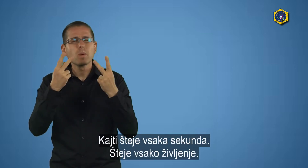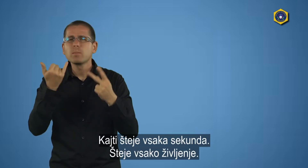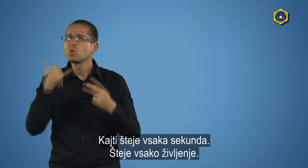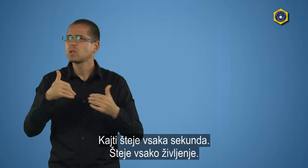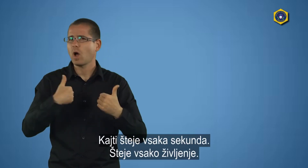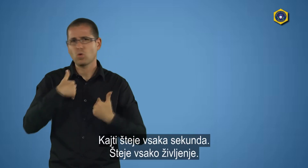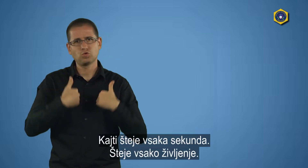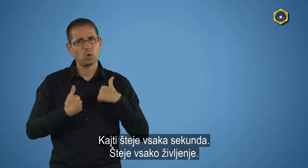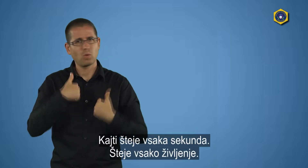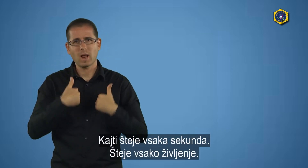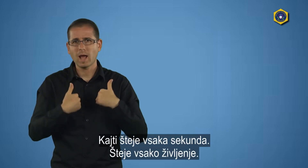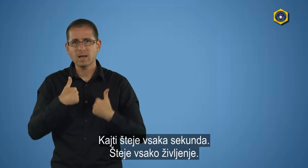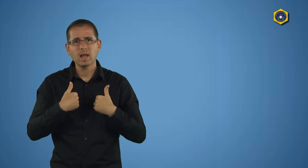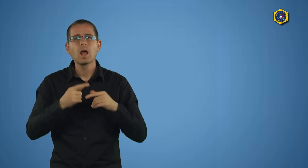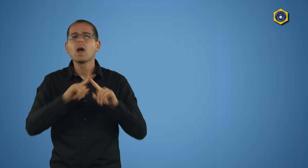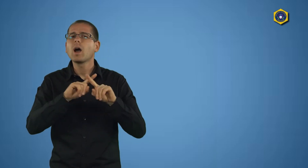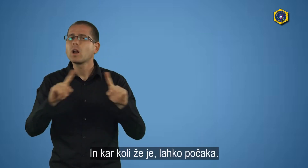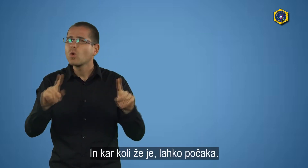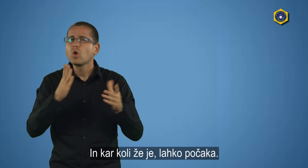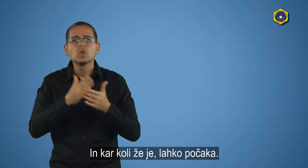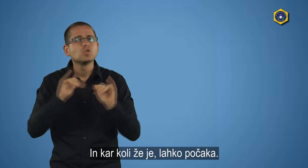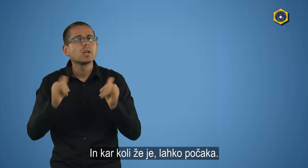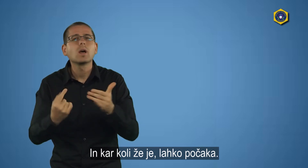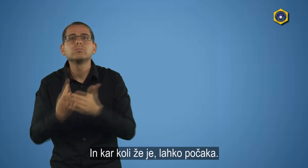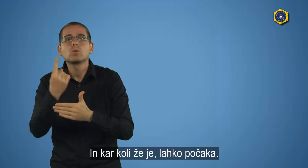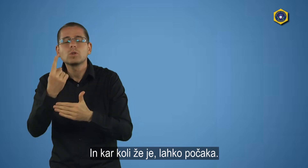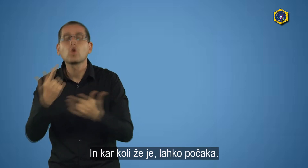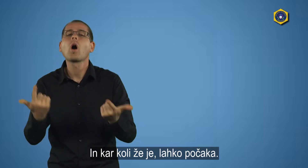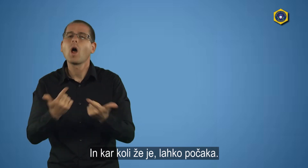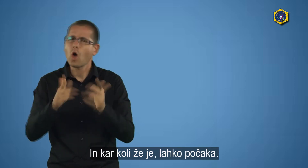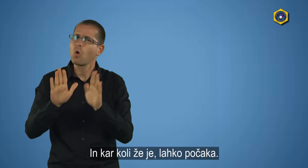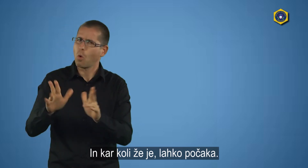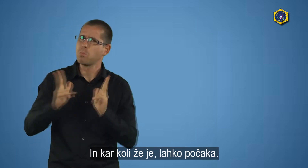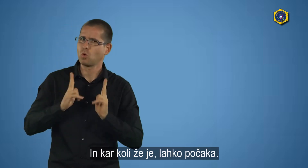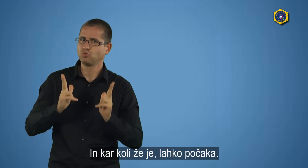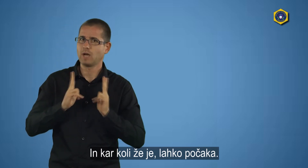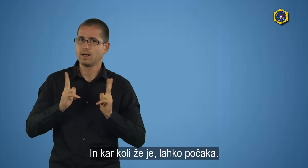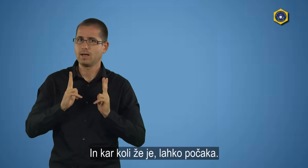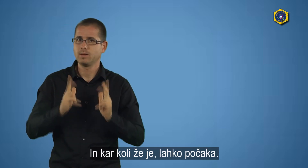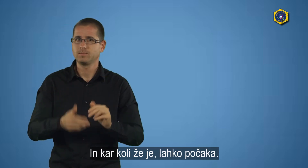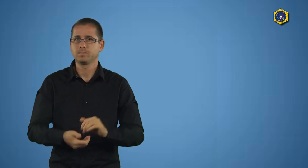Šteje vsako življenje in karkoli že je, lahko počaka.